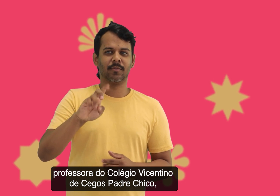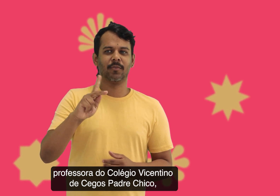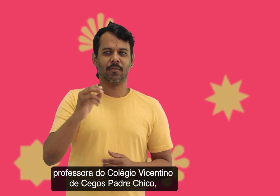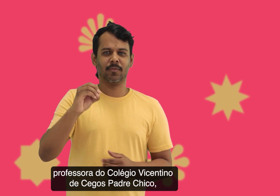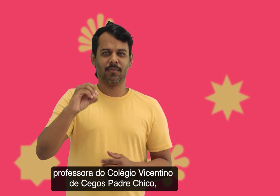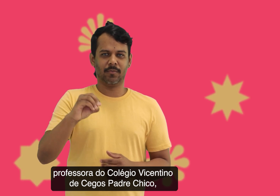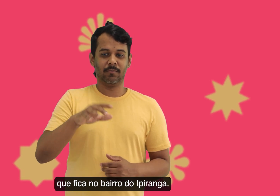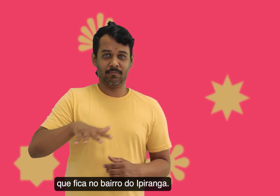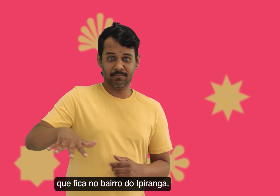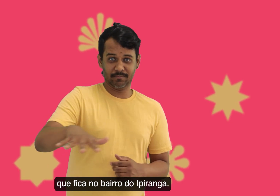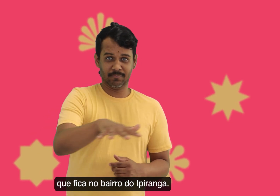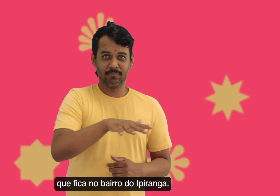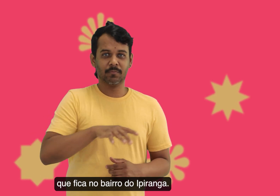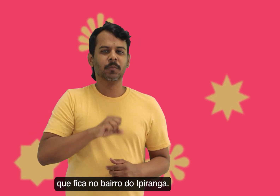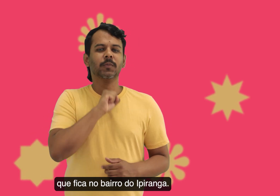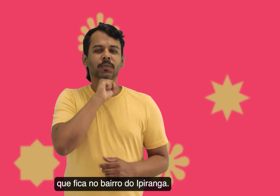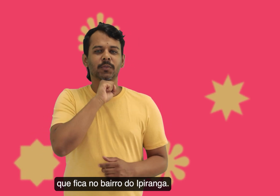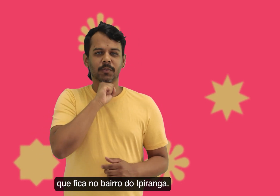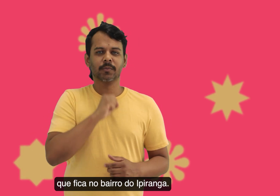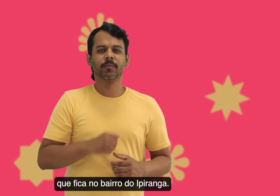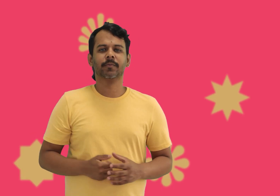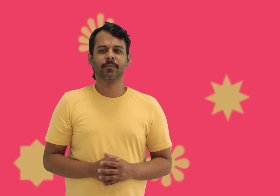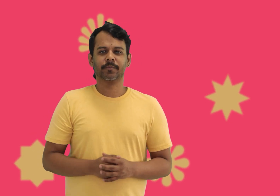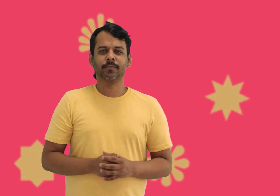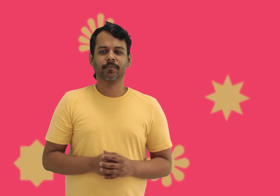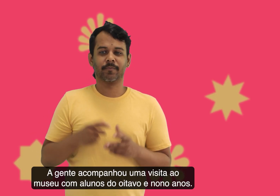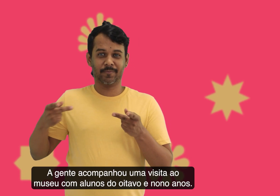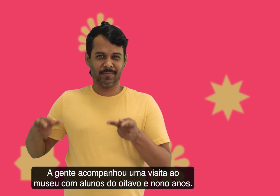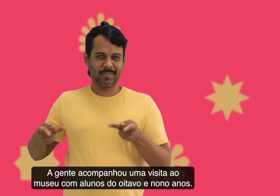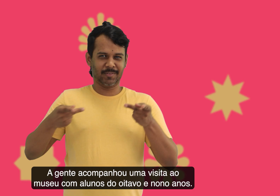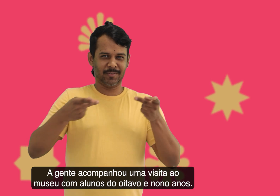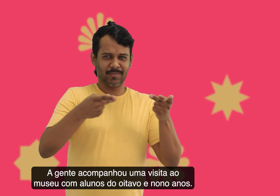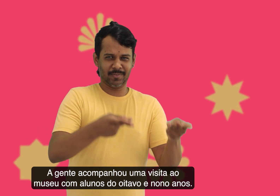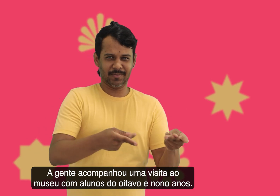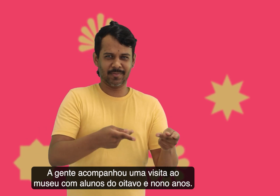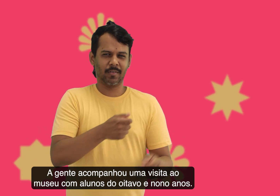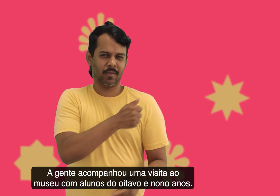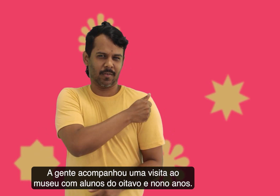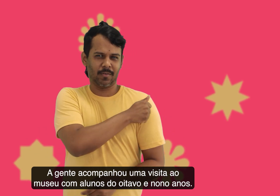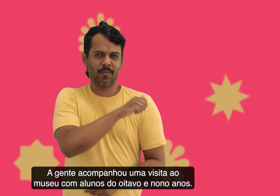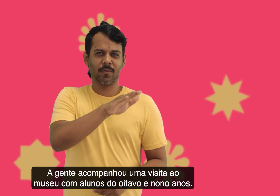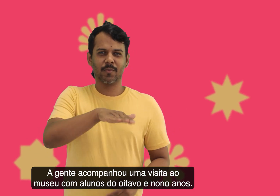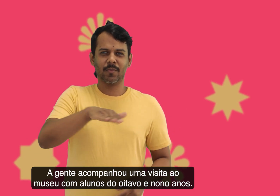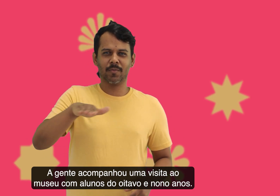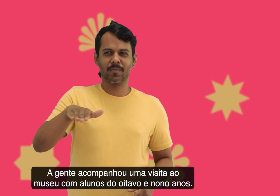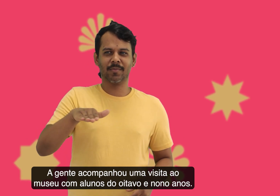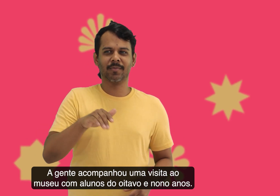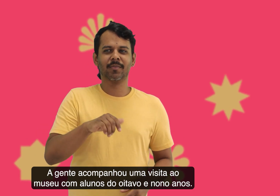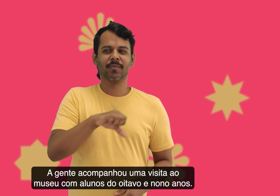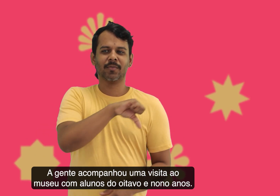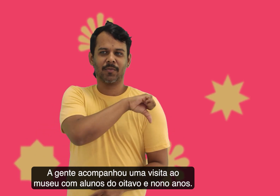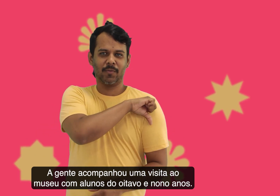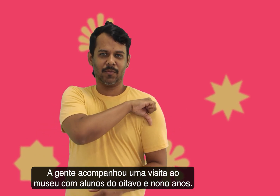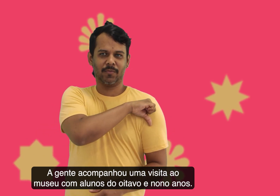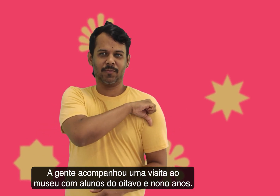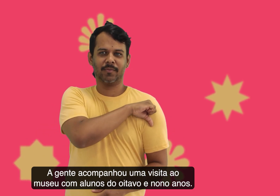Cegos Padre Chico, que fica no bairro do Ipiranga. A gente acompanhou uma visita ao museu com alunos do 8º e